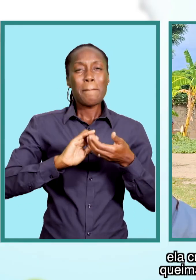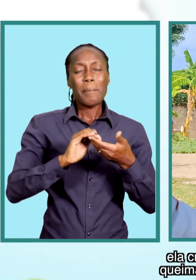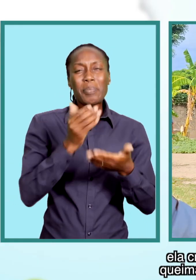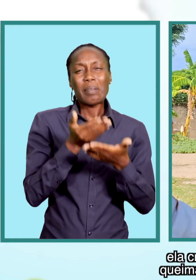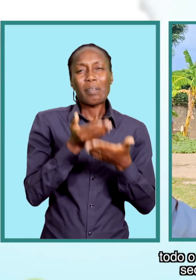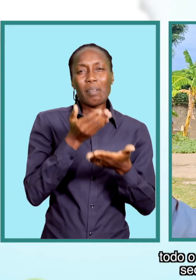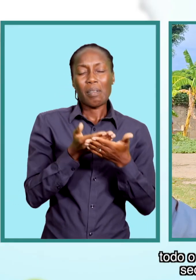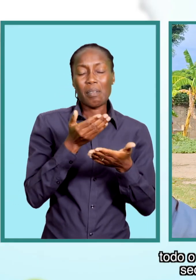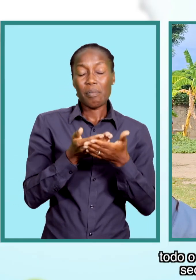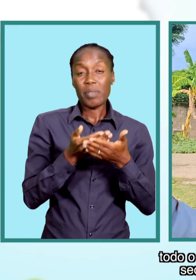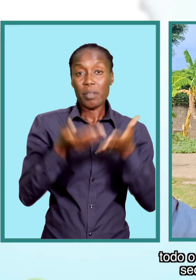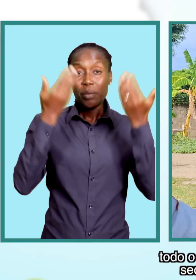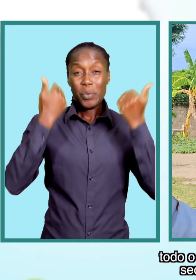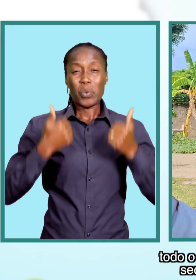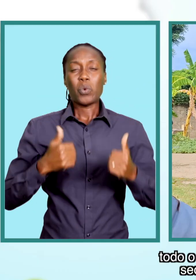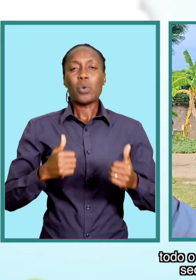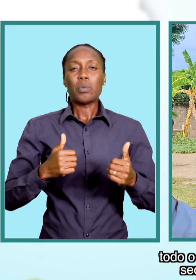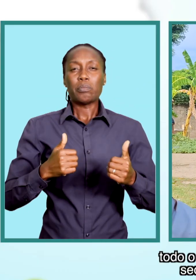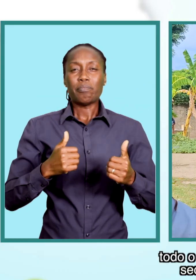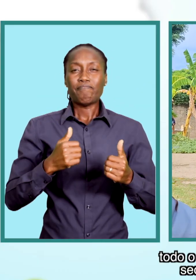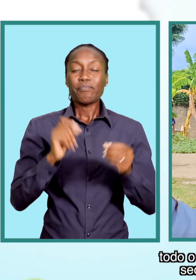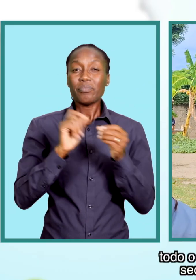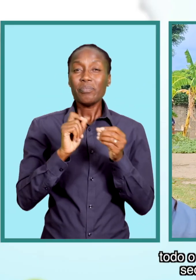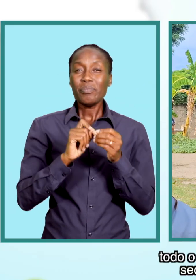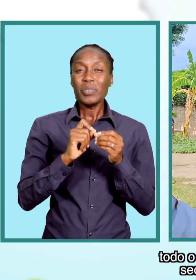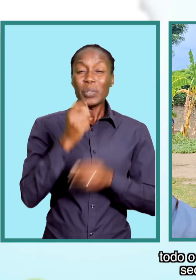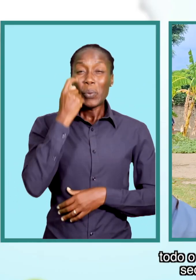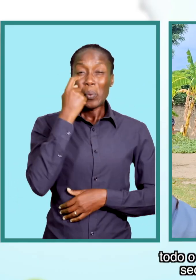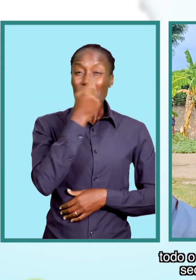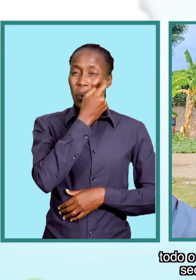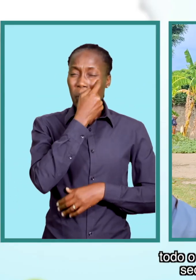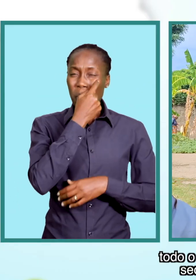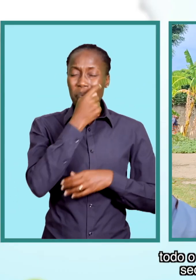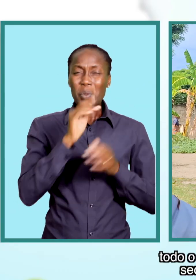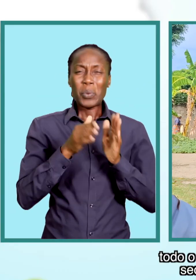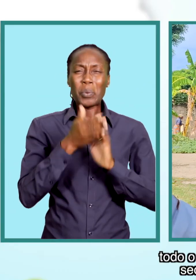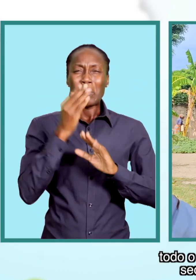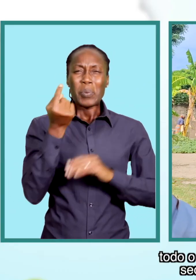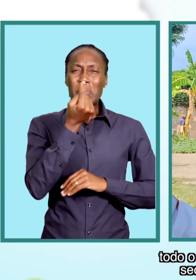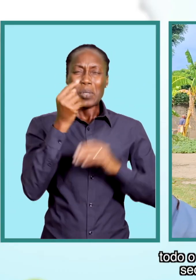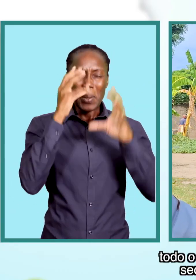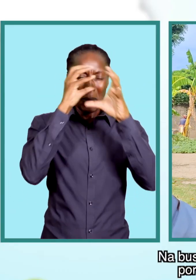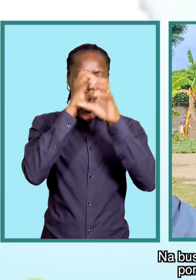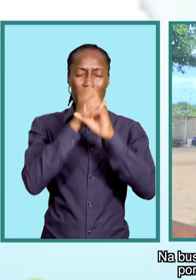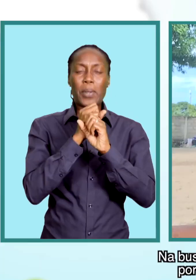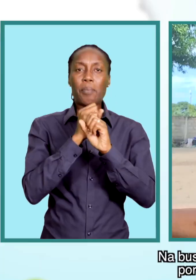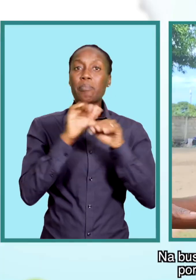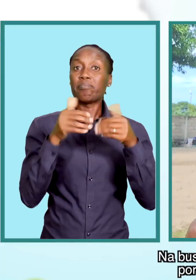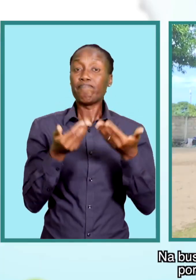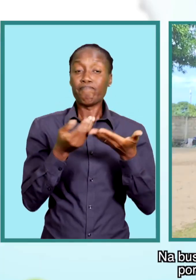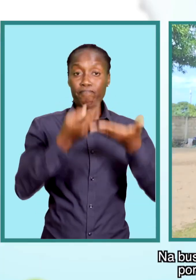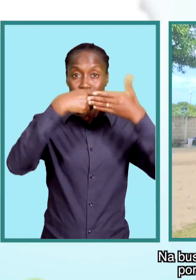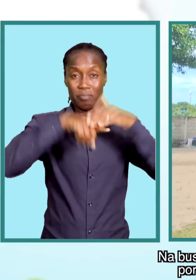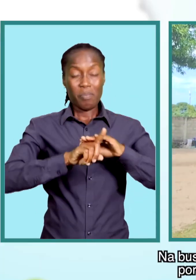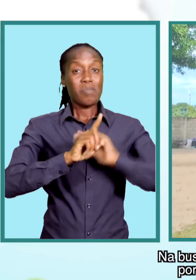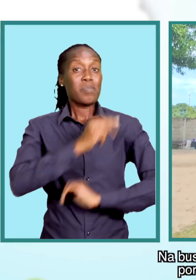posta água quente, todo o corpo. E a minha vista de imediato secou, parei de produzir lágrimas. Na busca